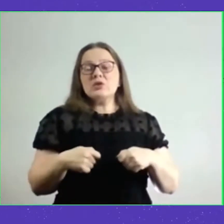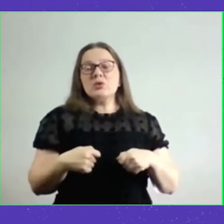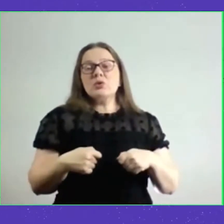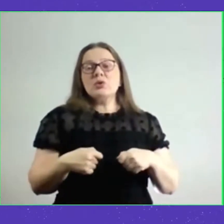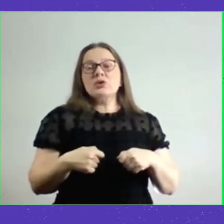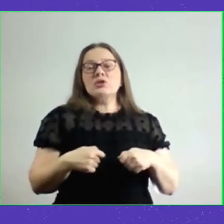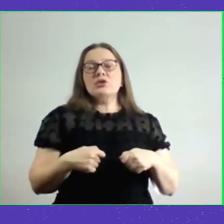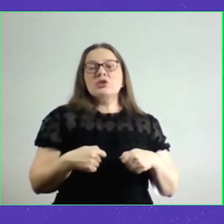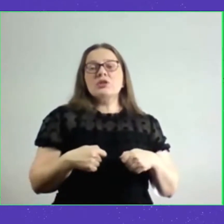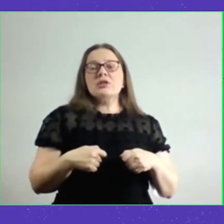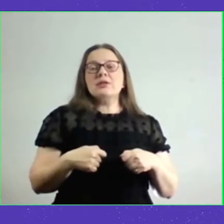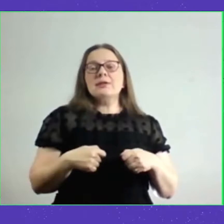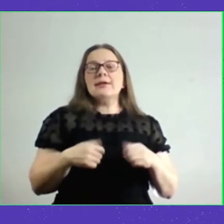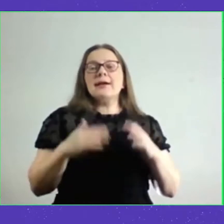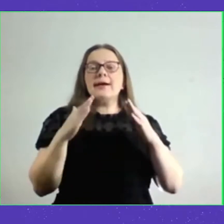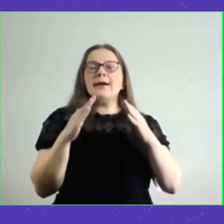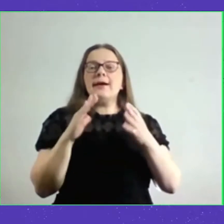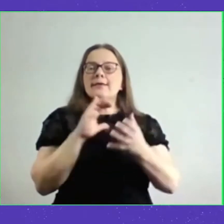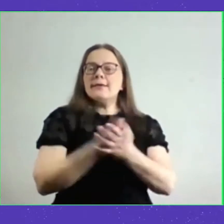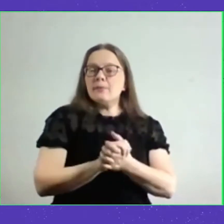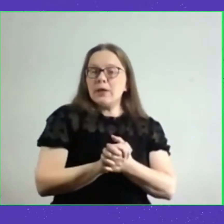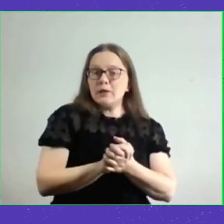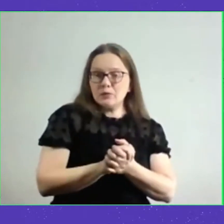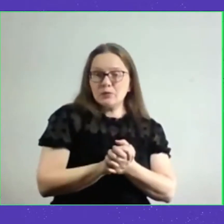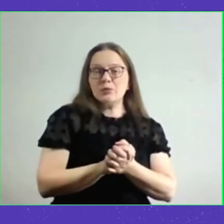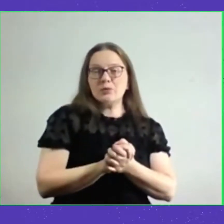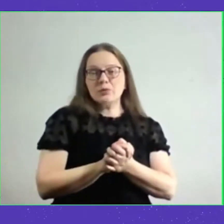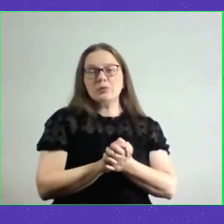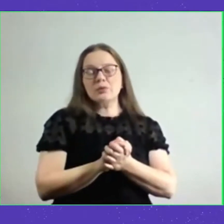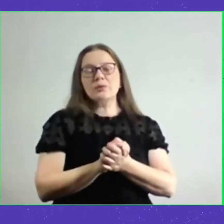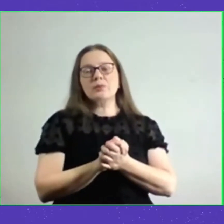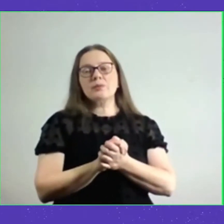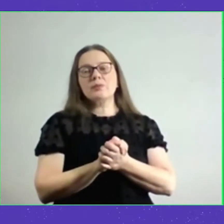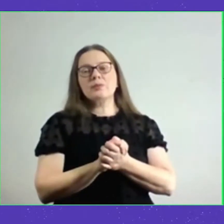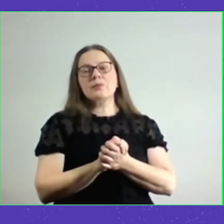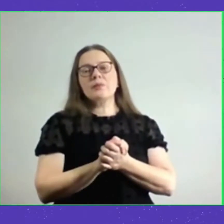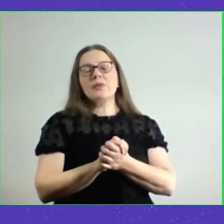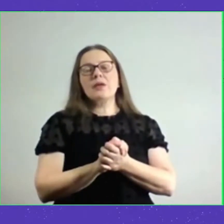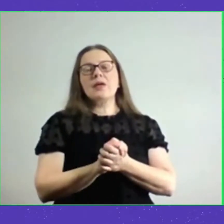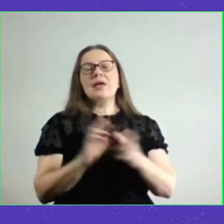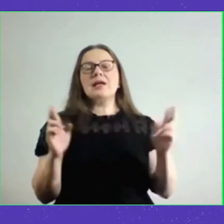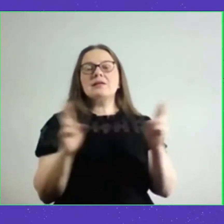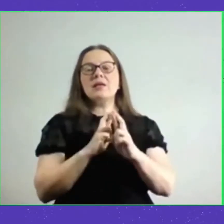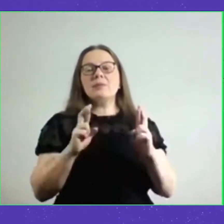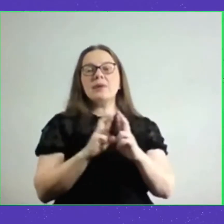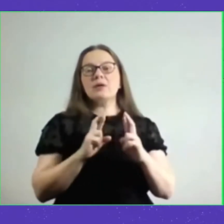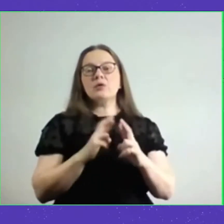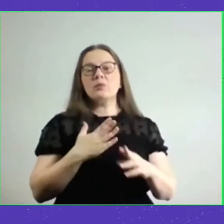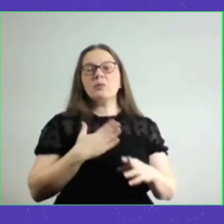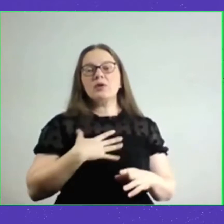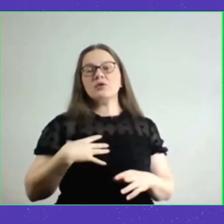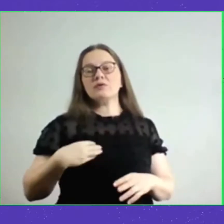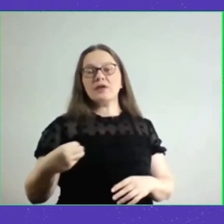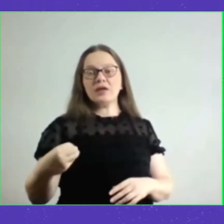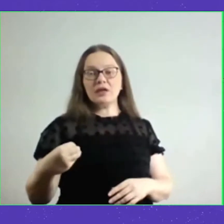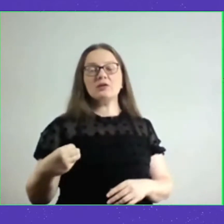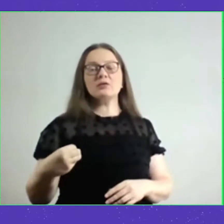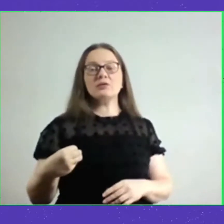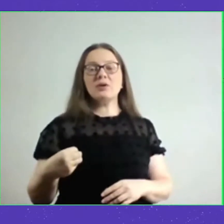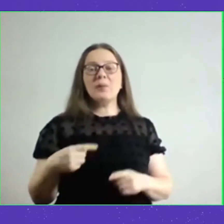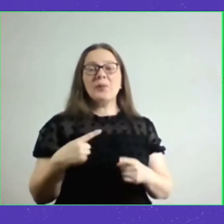cônjuge. Eu preciso de oração pelo relacionamento com os meus filhos. As pessoas estão